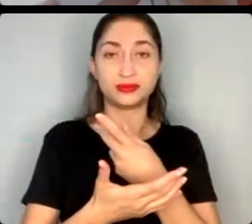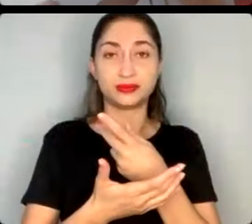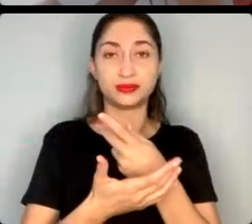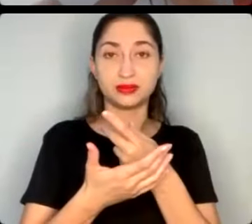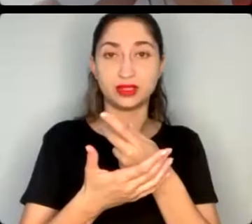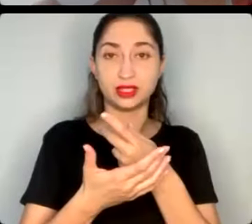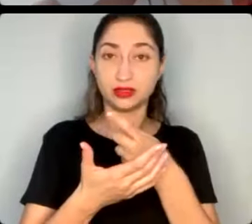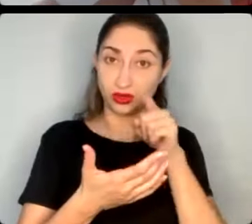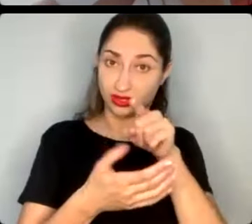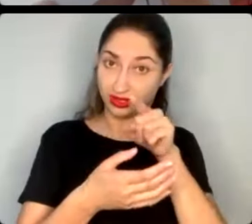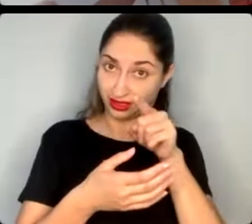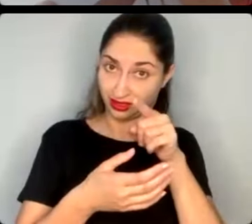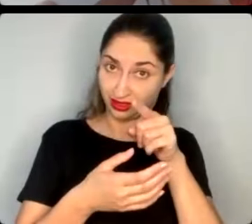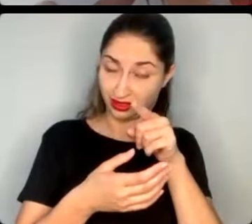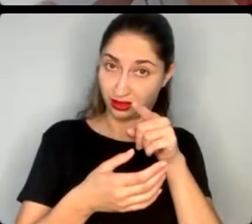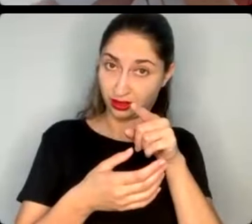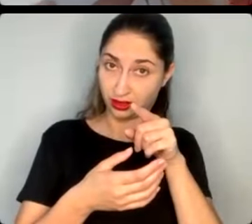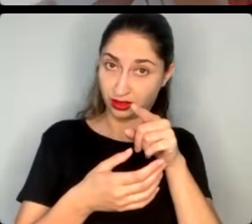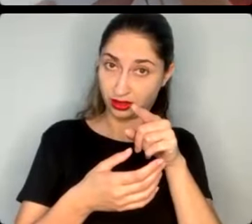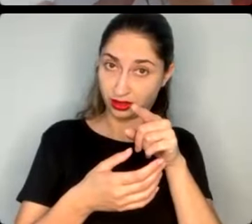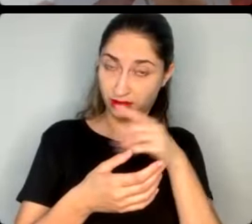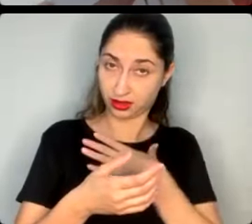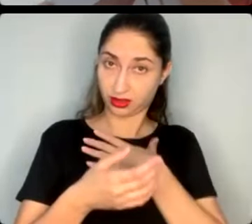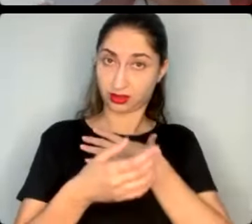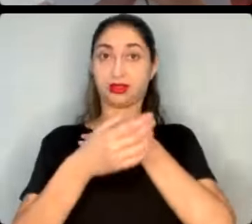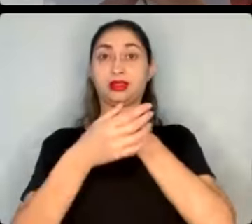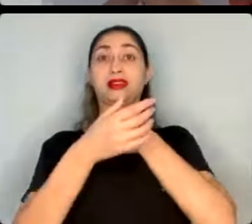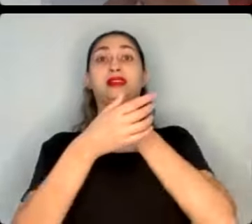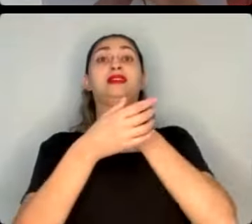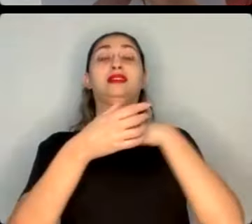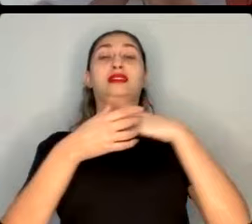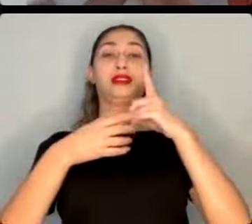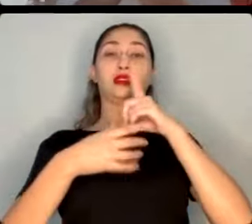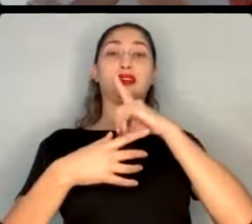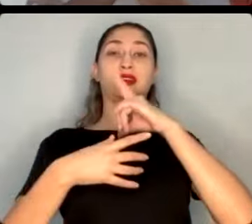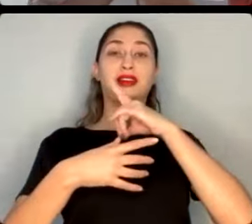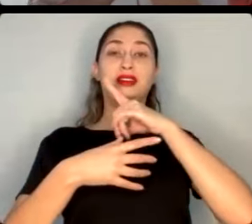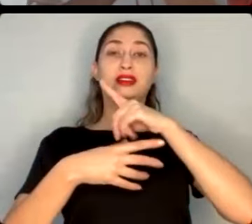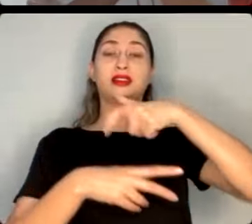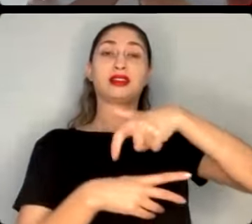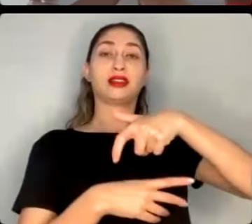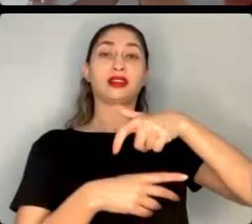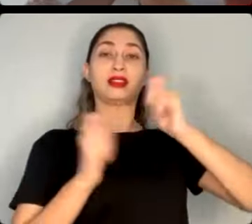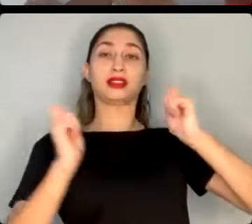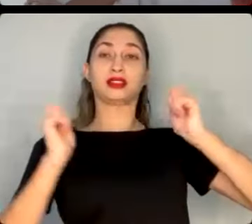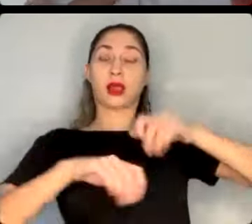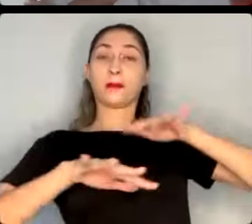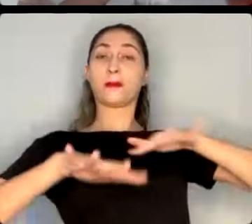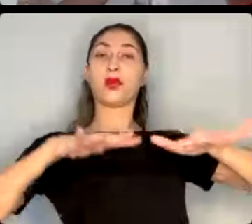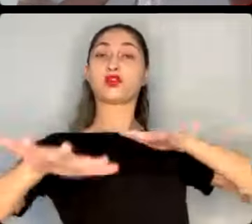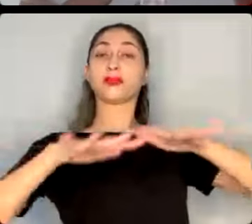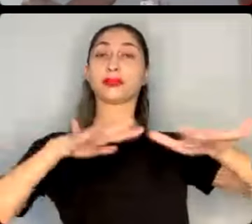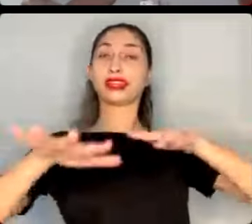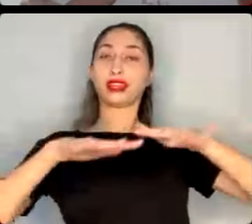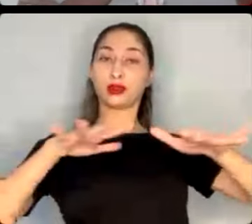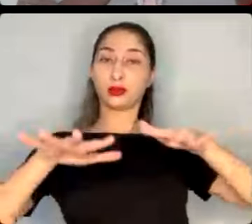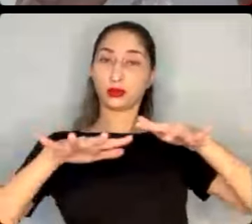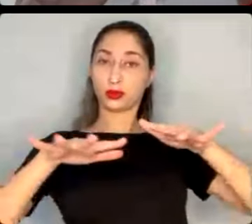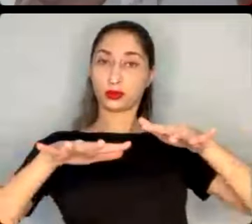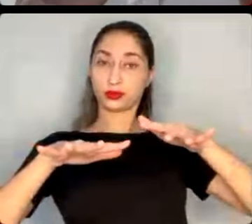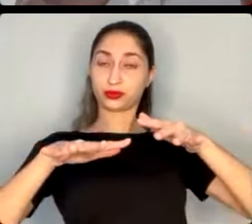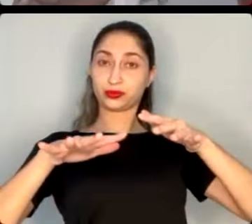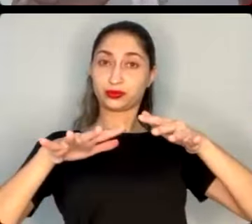faz a flexão, que aqui é o lugar de maior alcance da flexão, né, dos músculos flexores